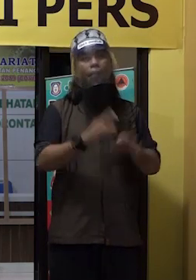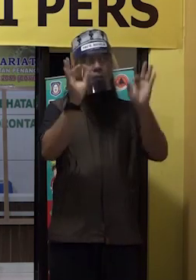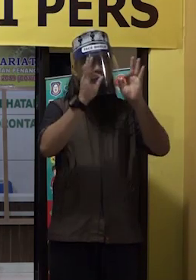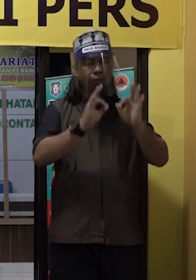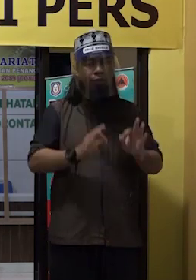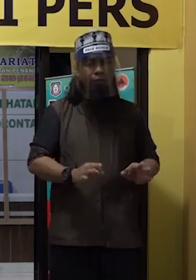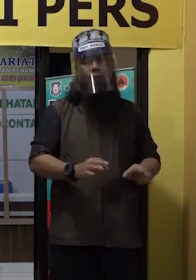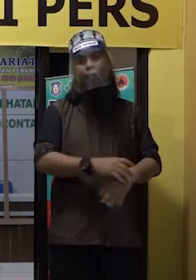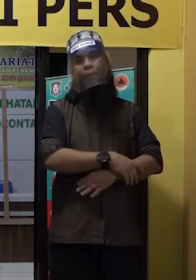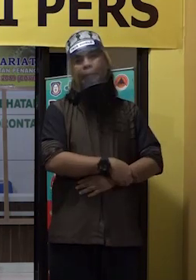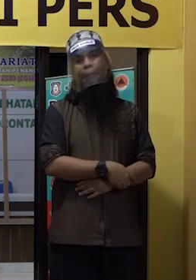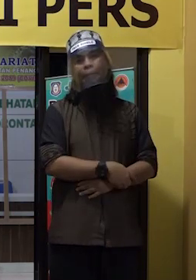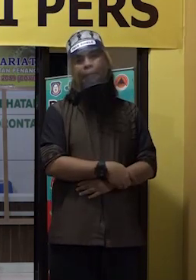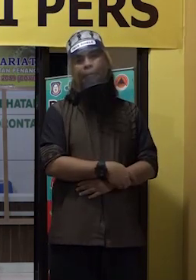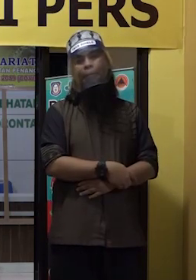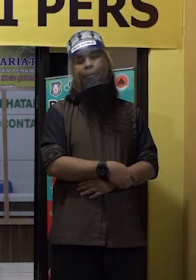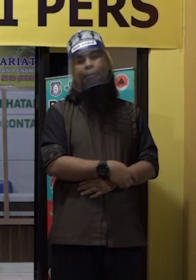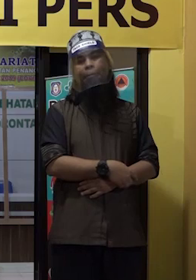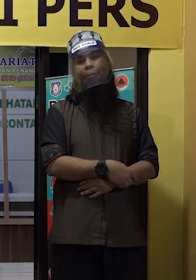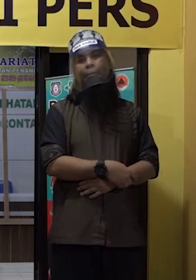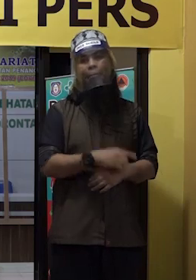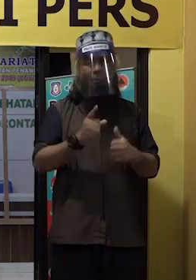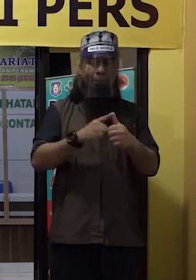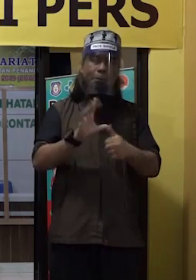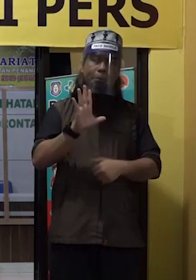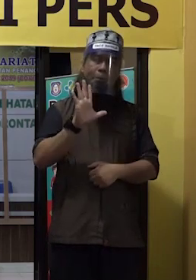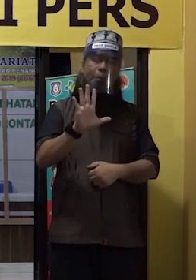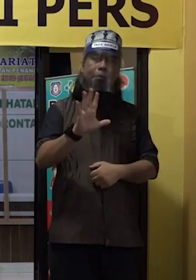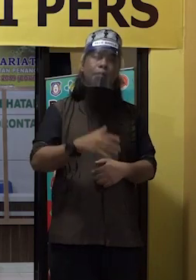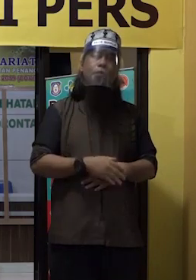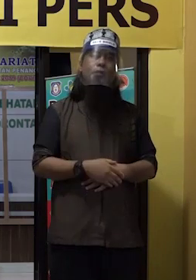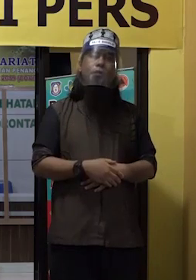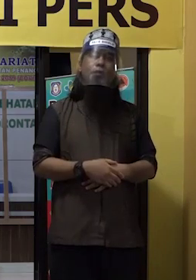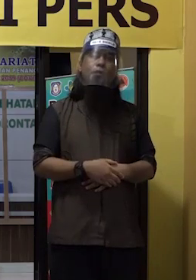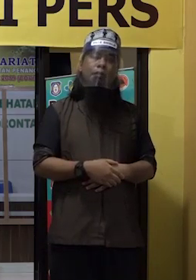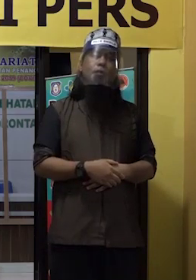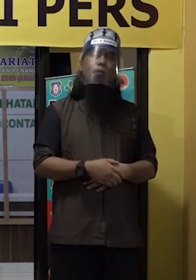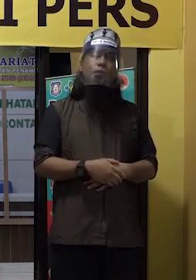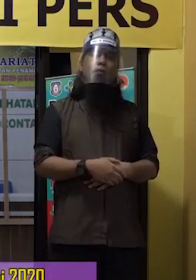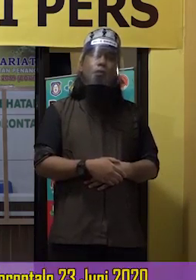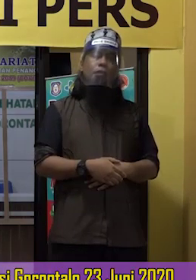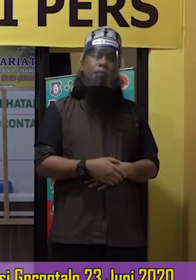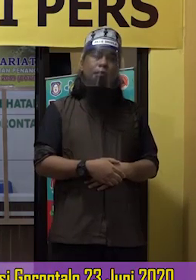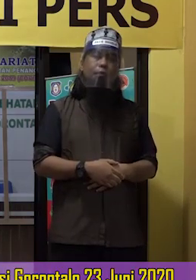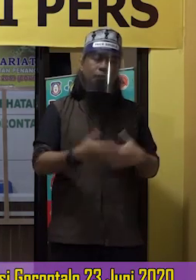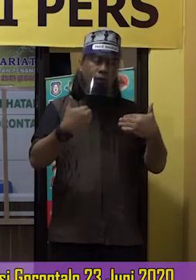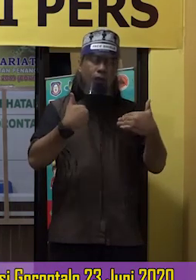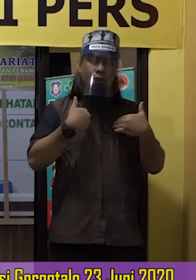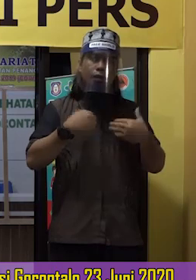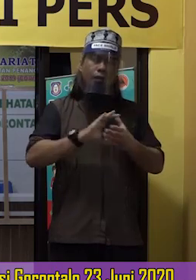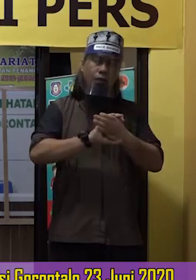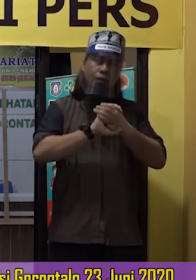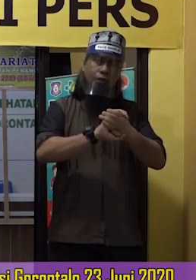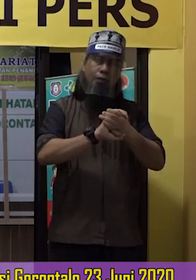tertib dan disiplin. Yang kelima, tentu adanya dukungan masyarakat sekitar. ini